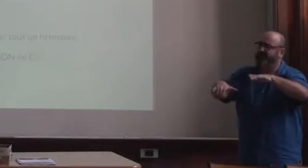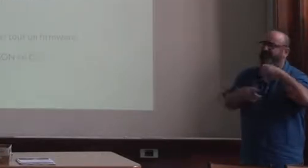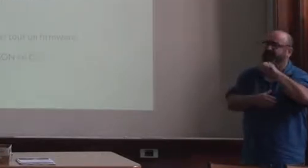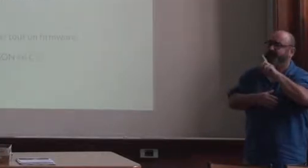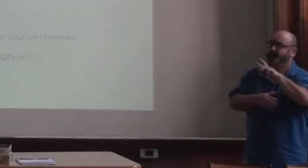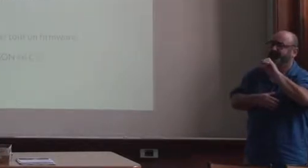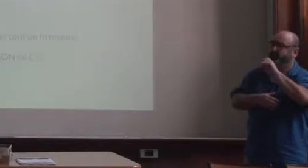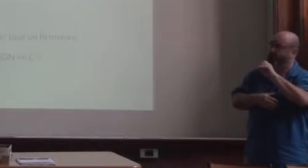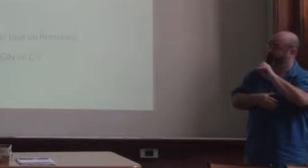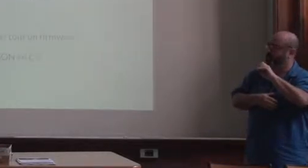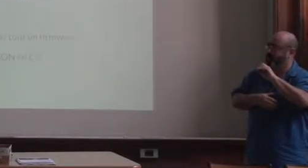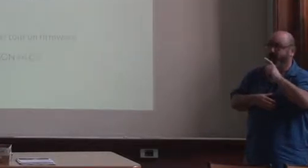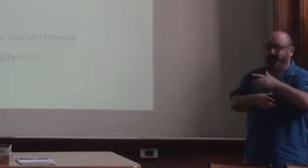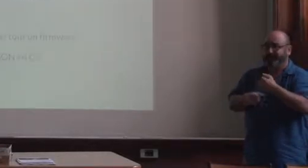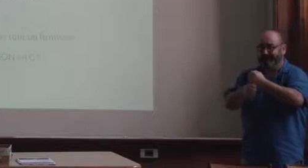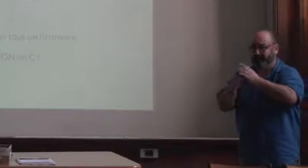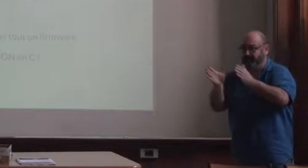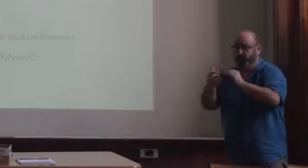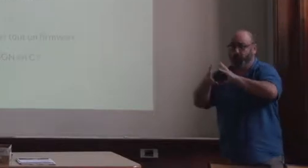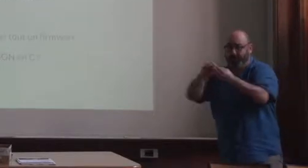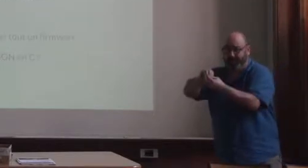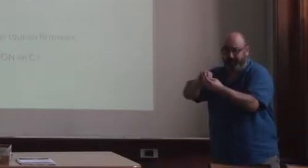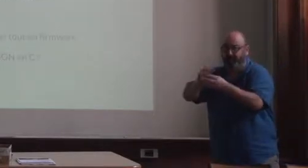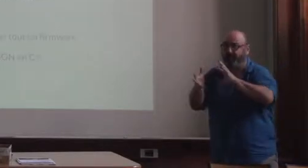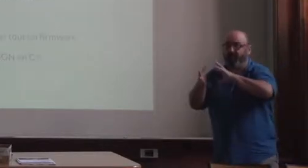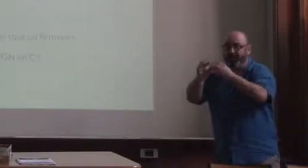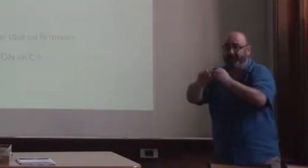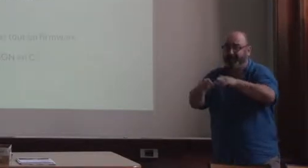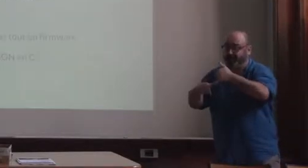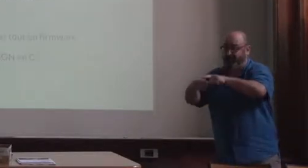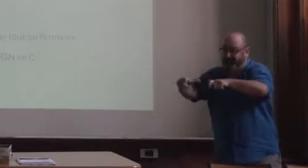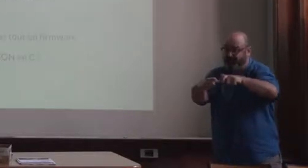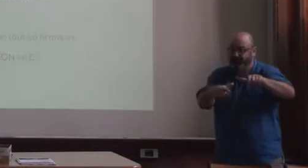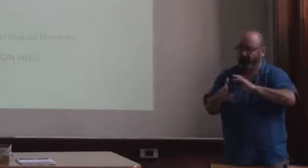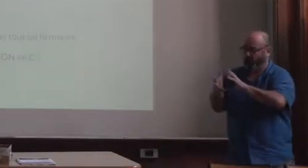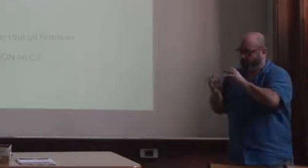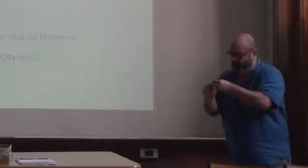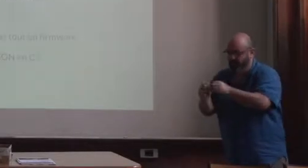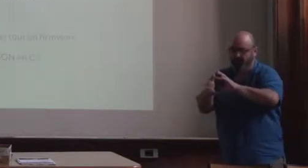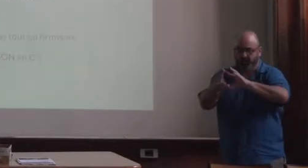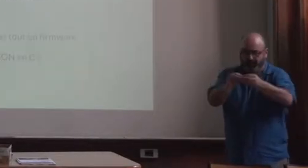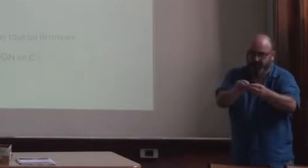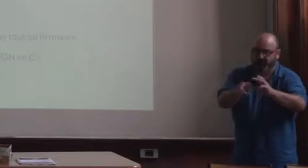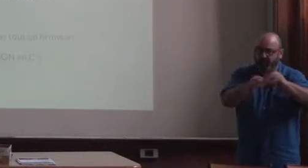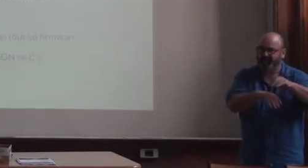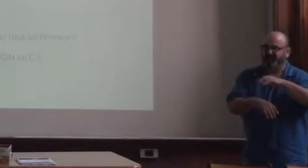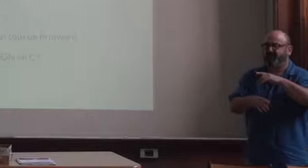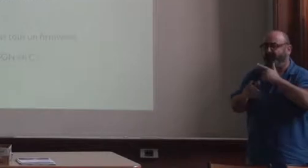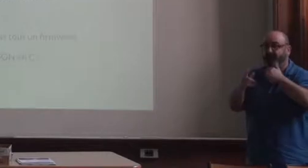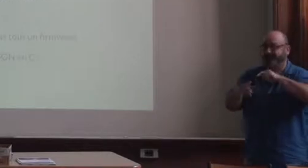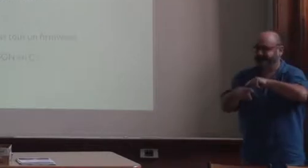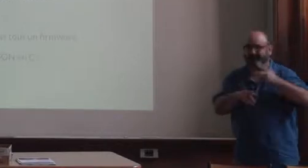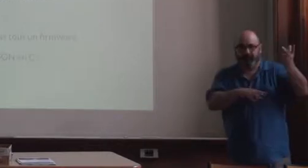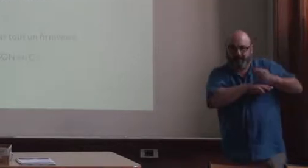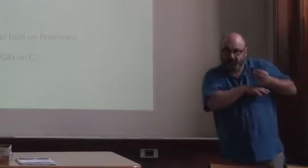Arduino, il nous faut un compilateur. Et c'est des plateformes différentes, donc il faut installer des compilateurs et parfois ça. Et donc les télécharger, que ce soit